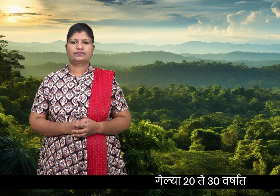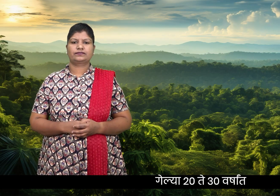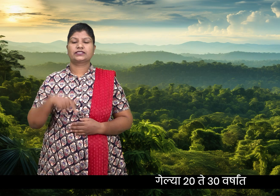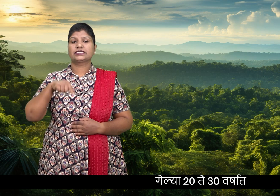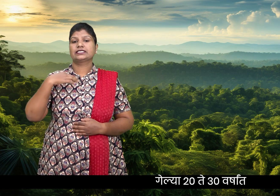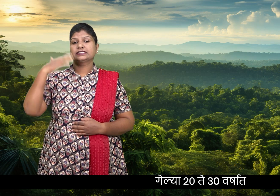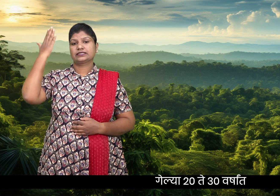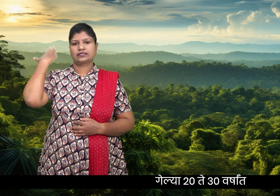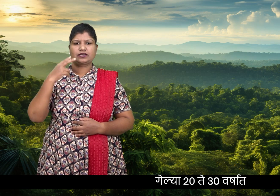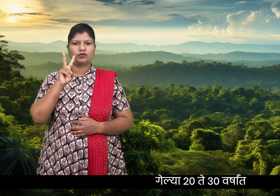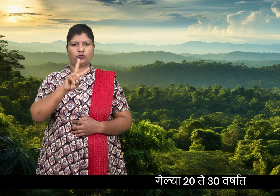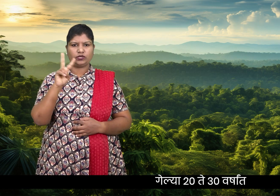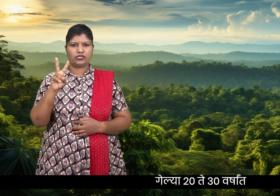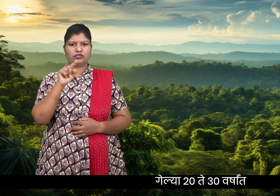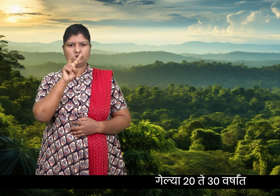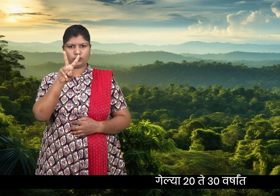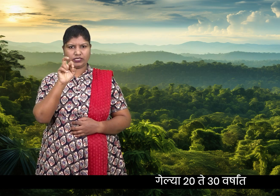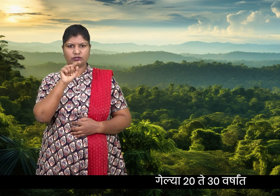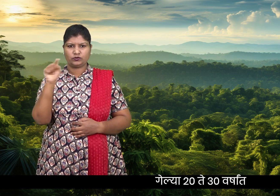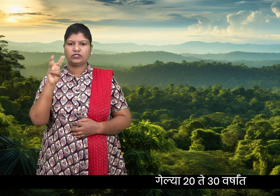गेल्या 20 ते 30 वर्षात